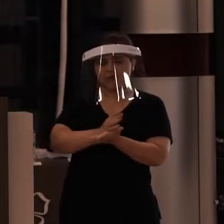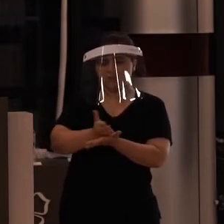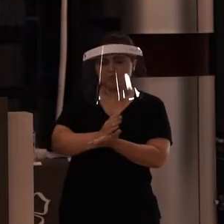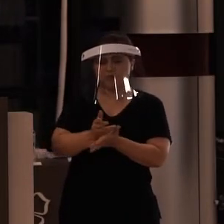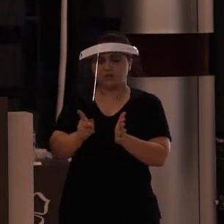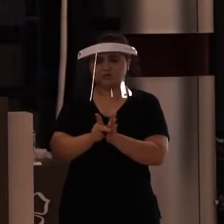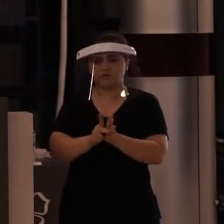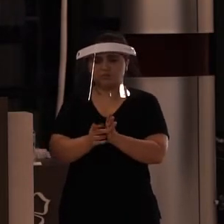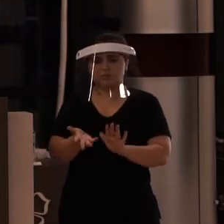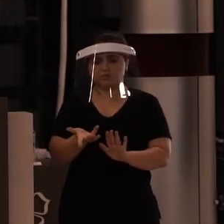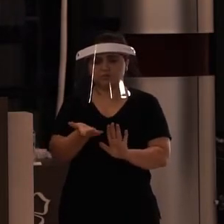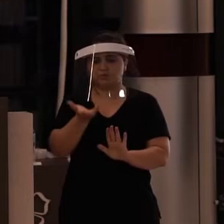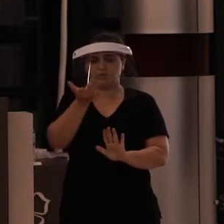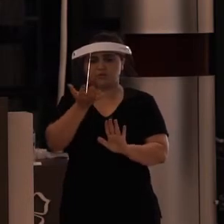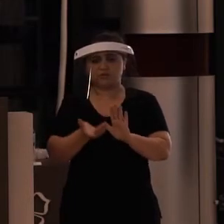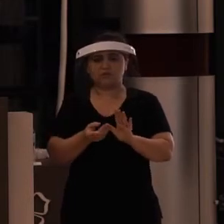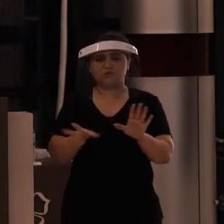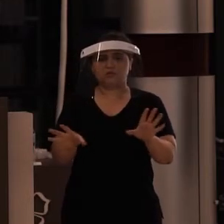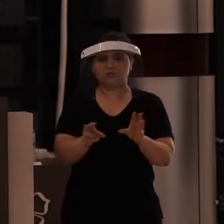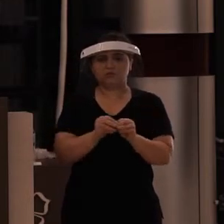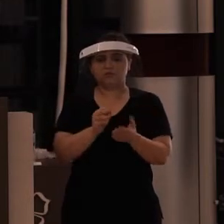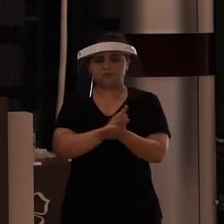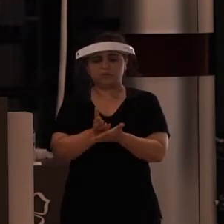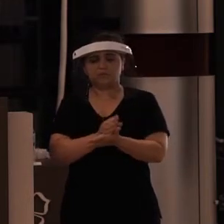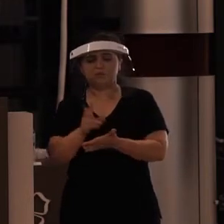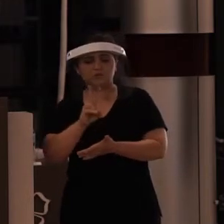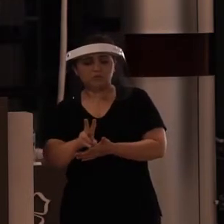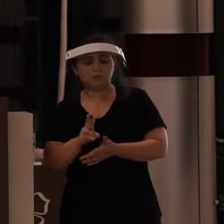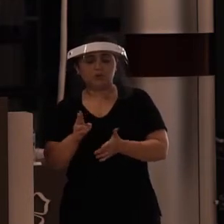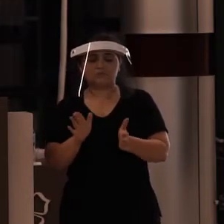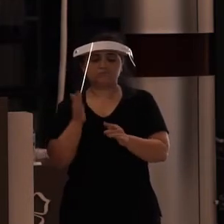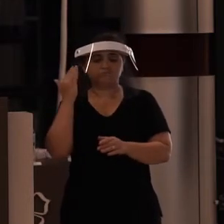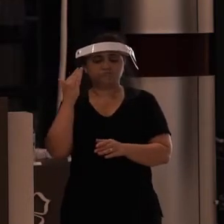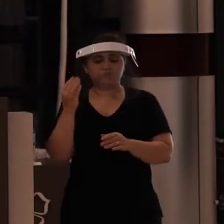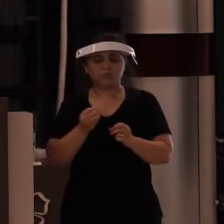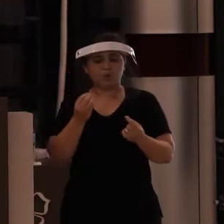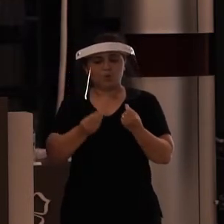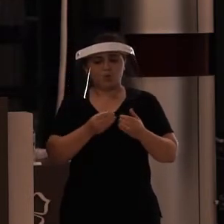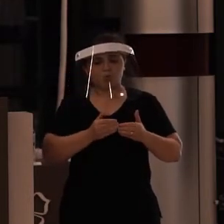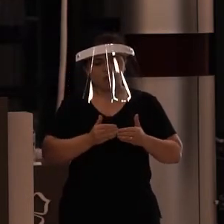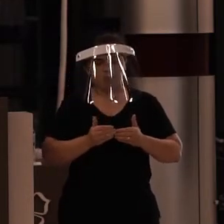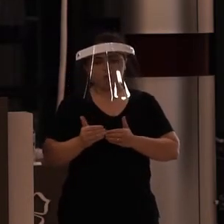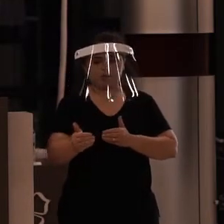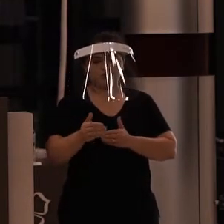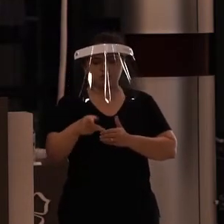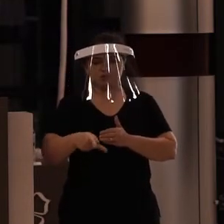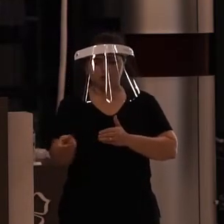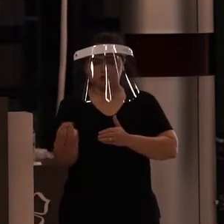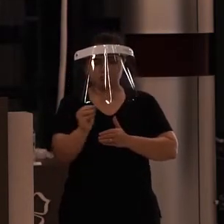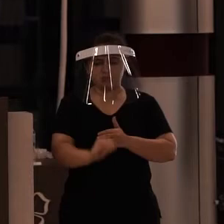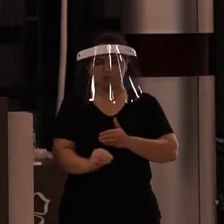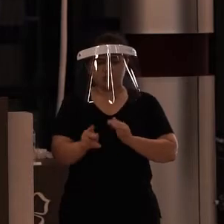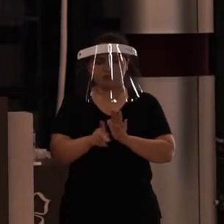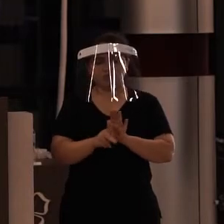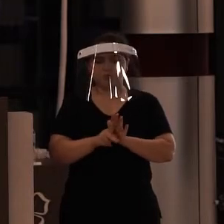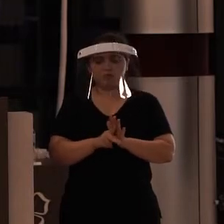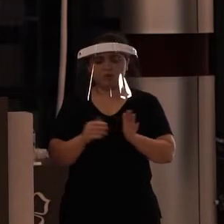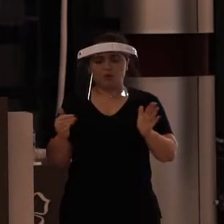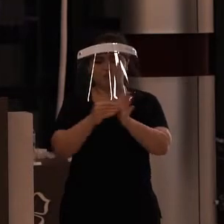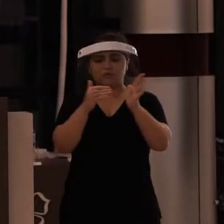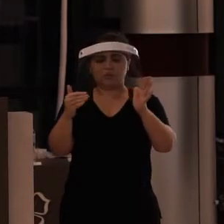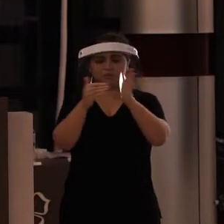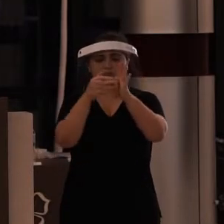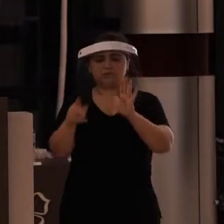né, que é a temperatura de trabalho, que vai servir como ponto de partida para a classificação dos limites de